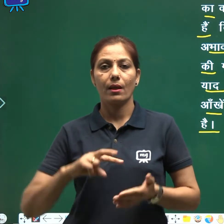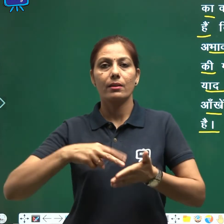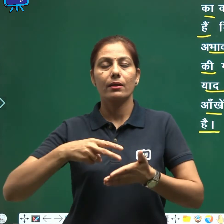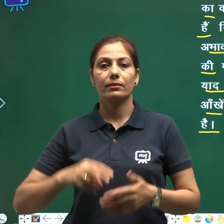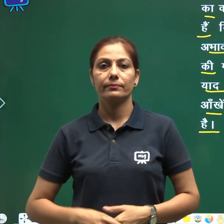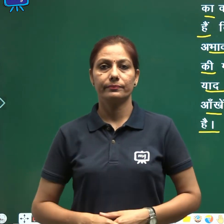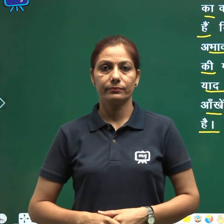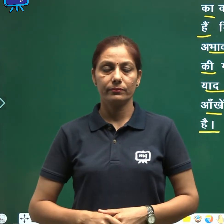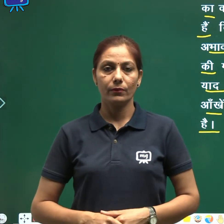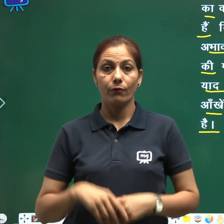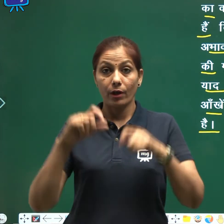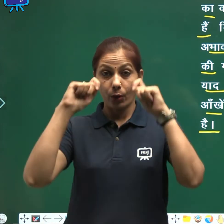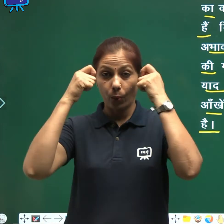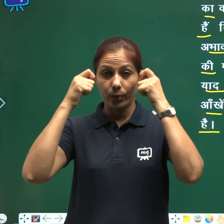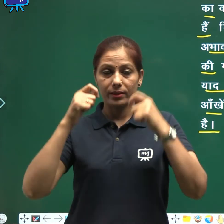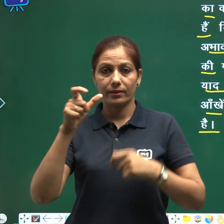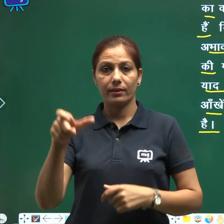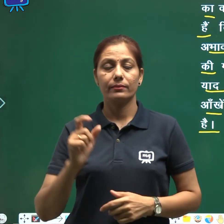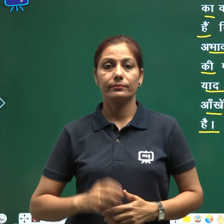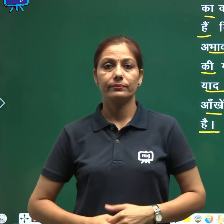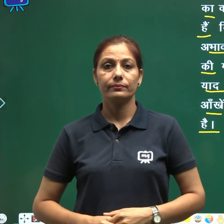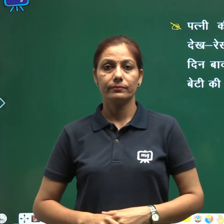अर्थात वह रोने लगता है।